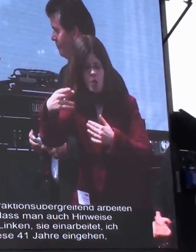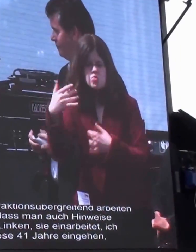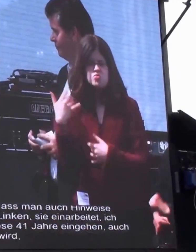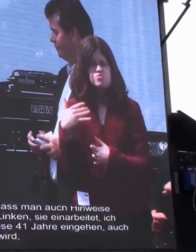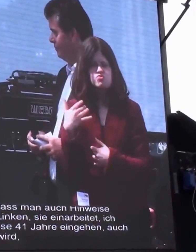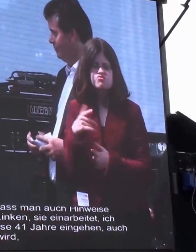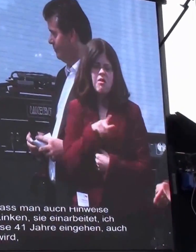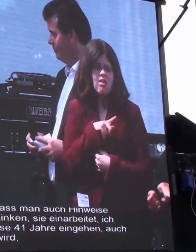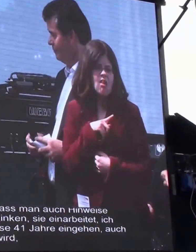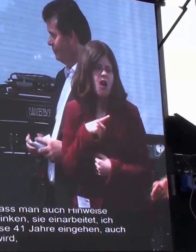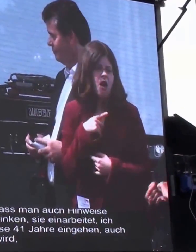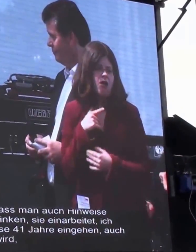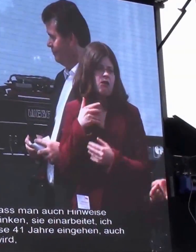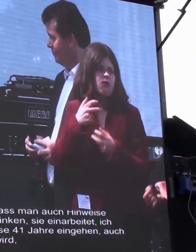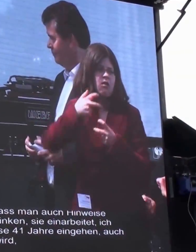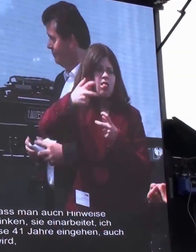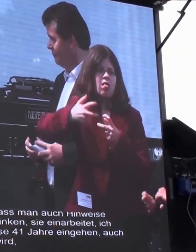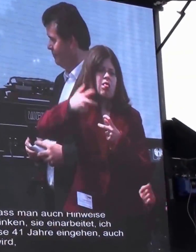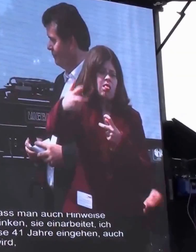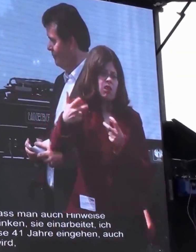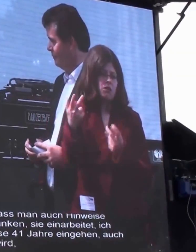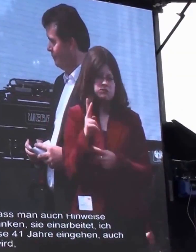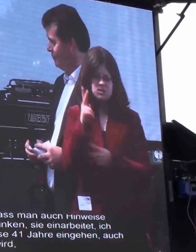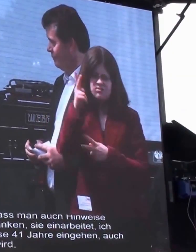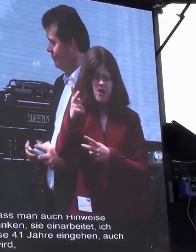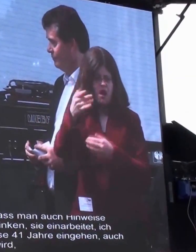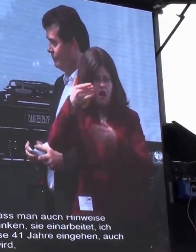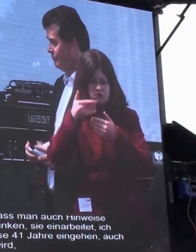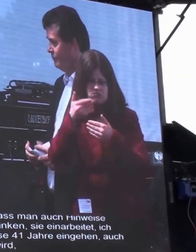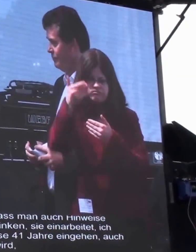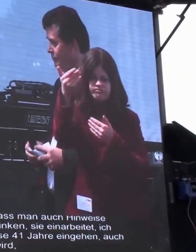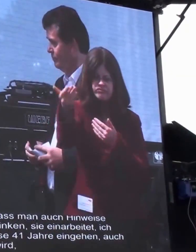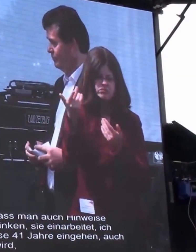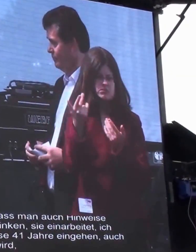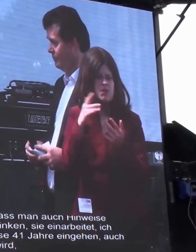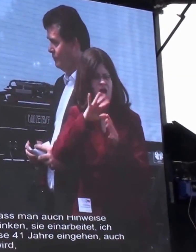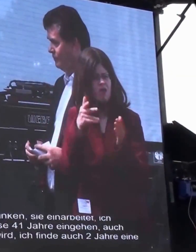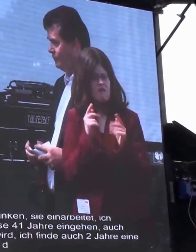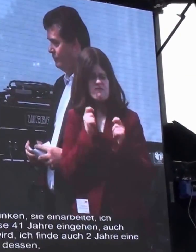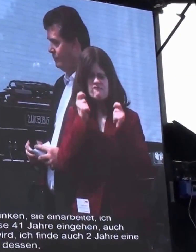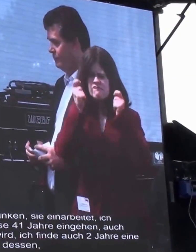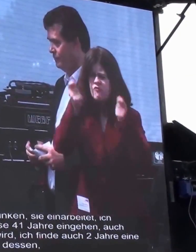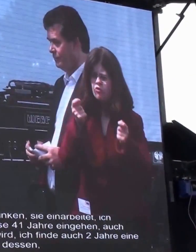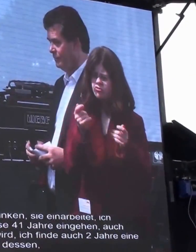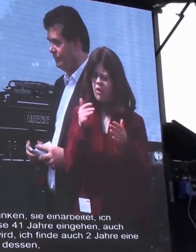lange Zeit in Anbetracht dessen, dass es eben alle Vorschläge gibt, dass es